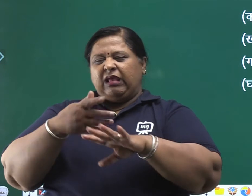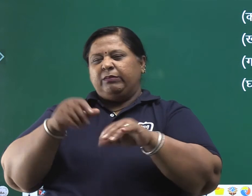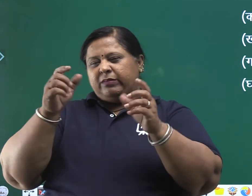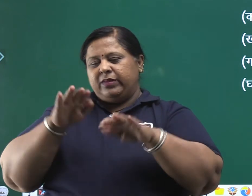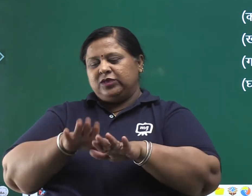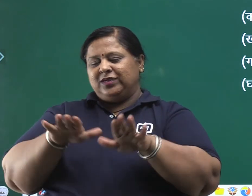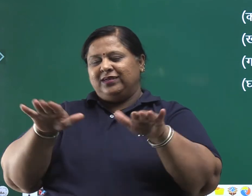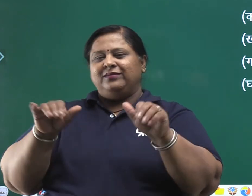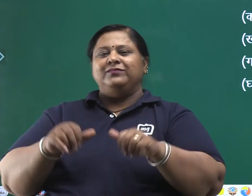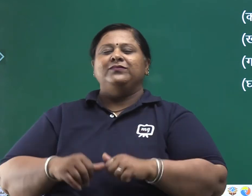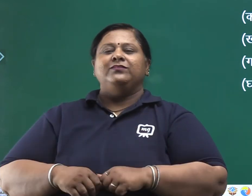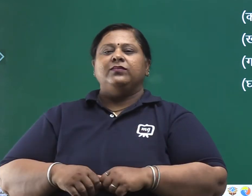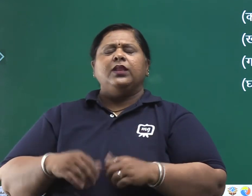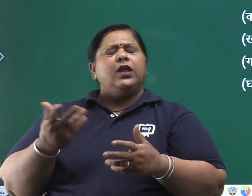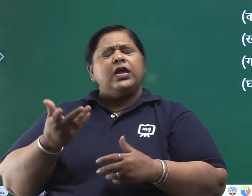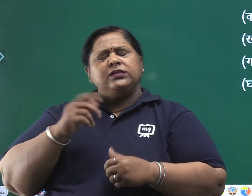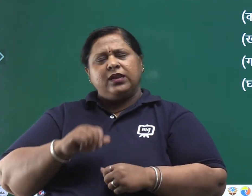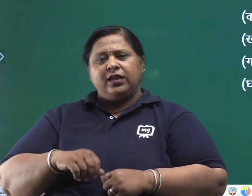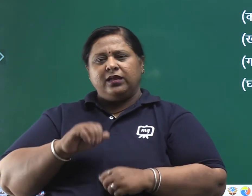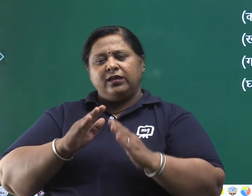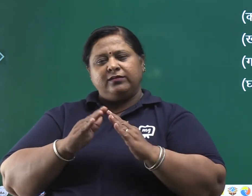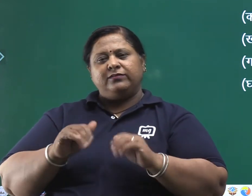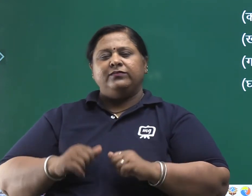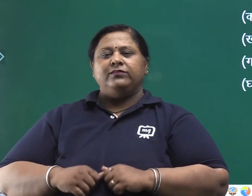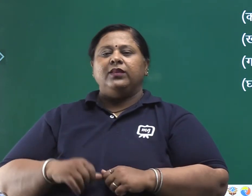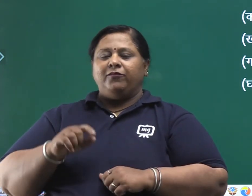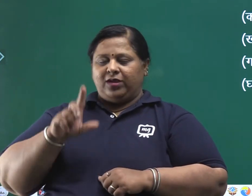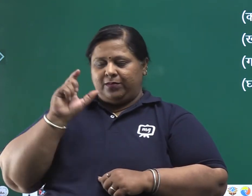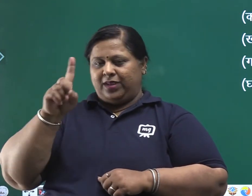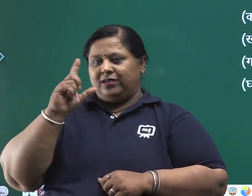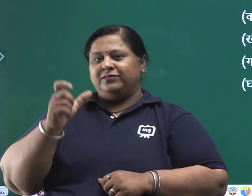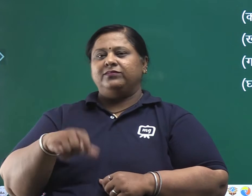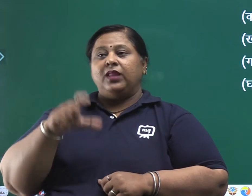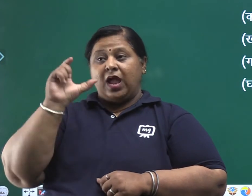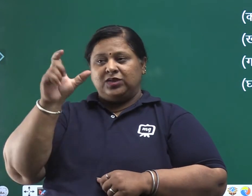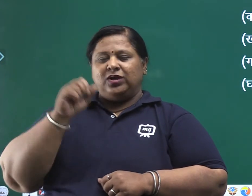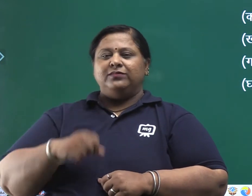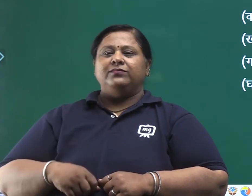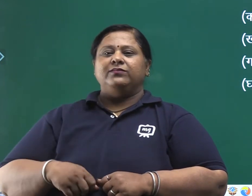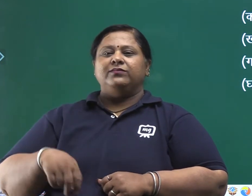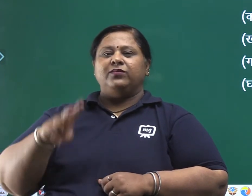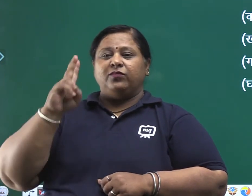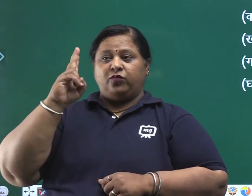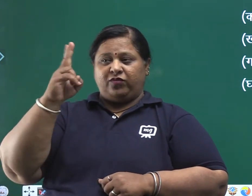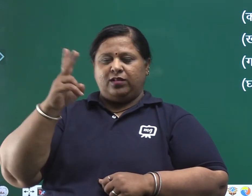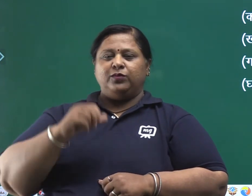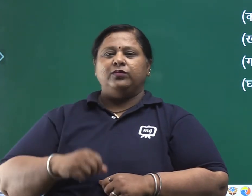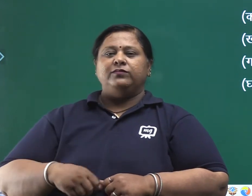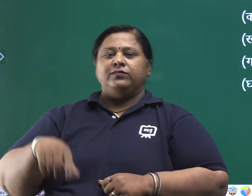पक्षी कैसे रहेंगे? विकल्प 1 आज़ाद, विकल्प